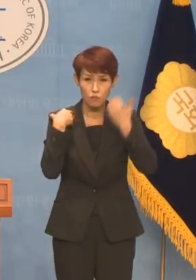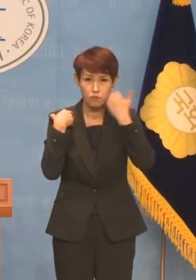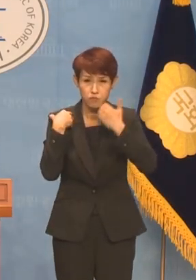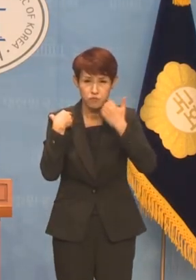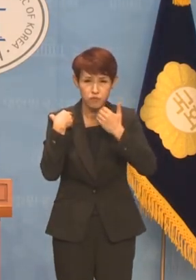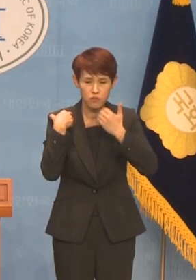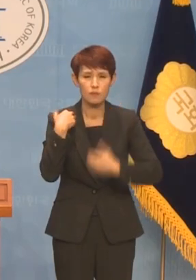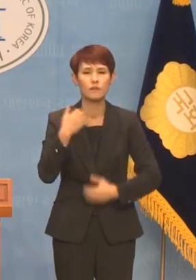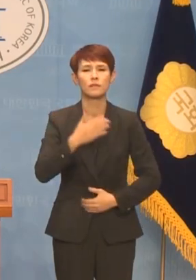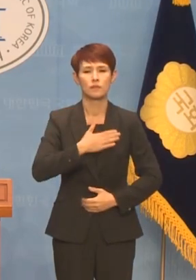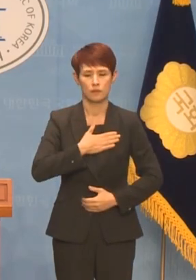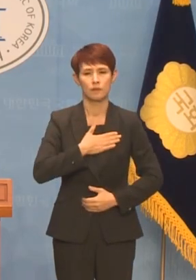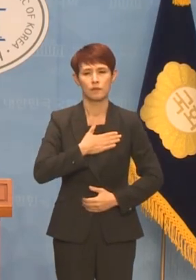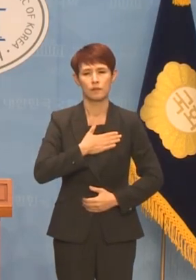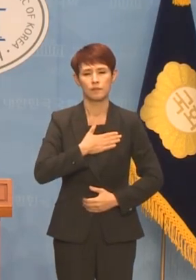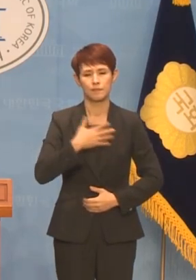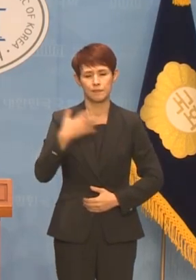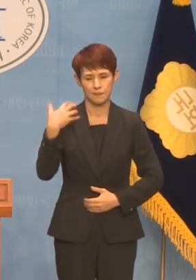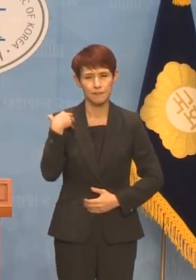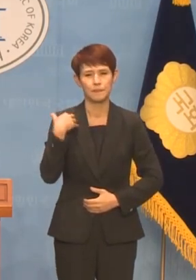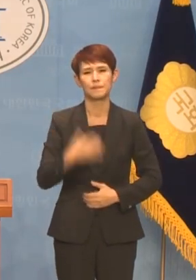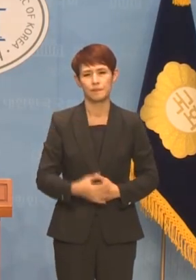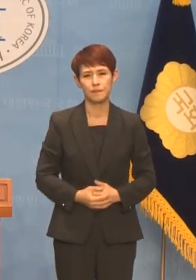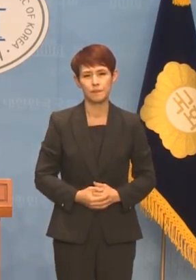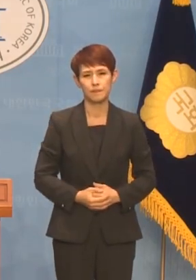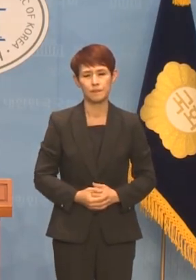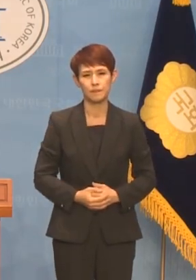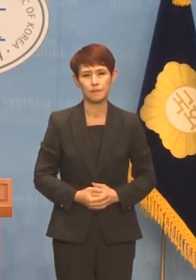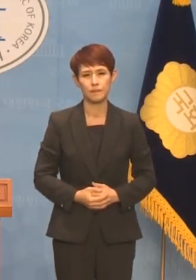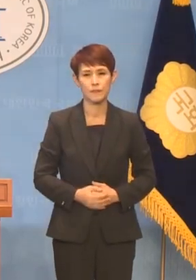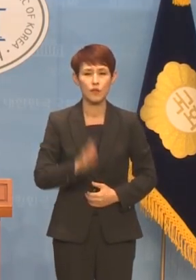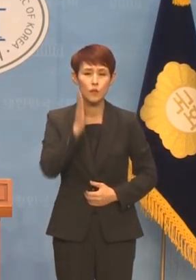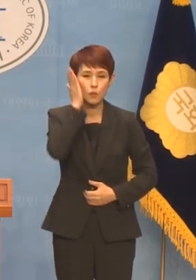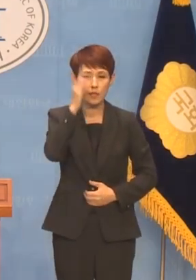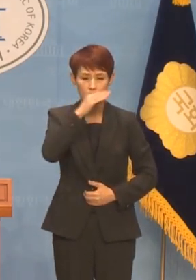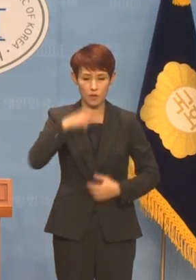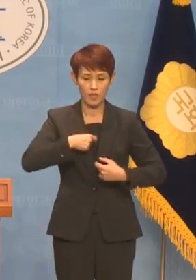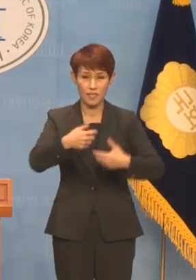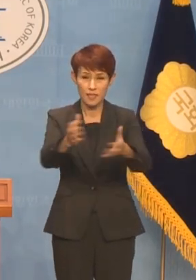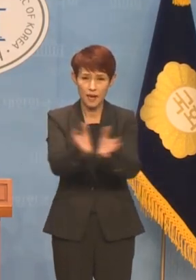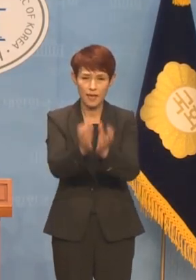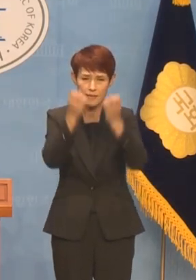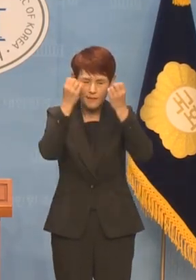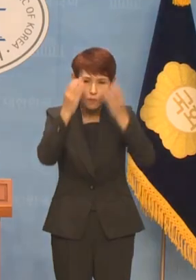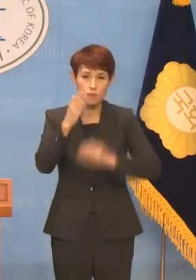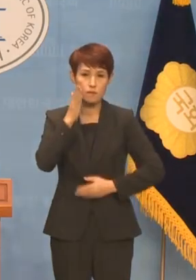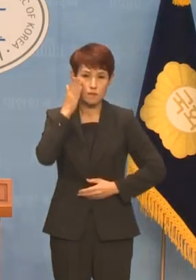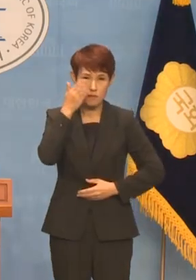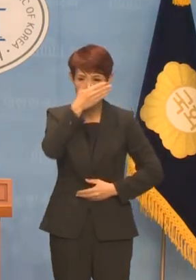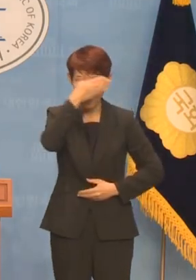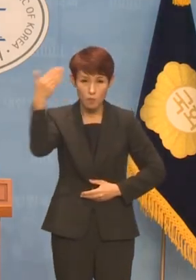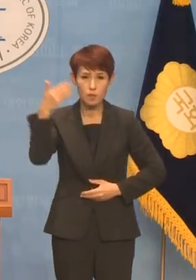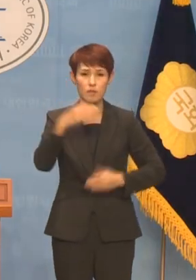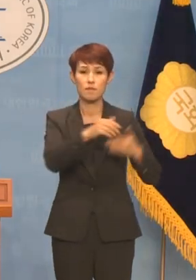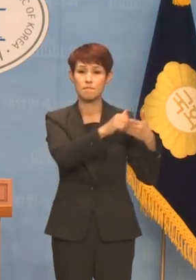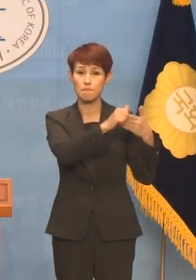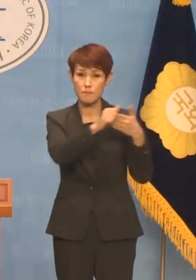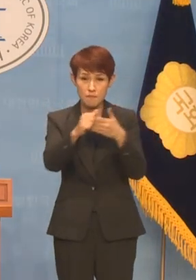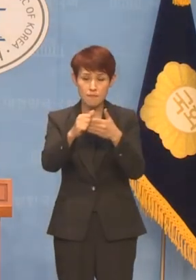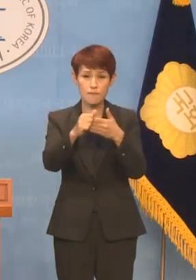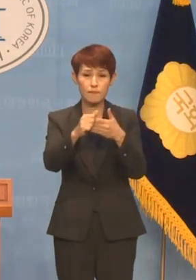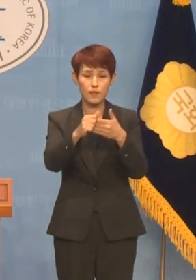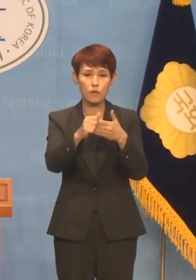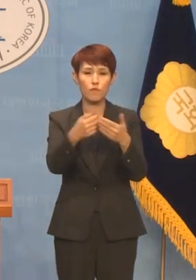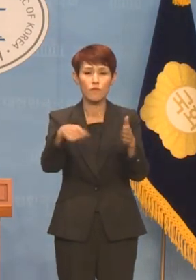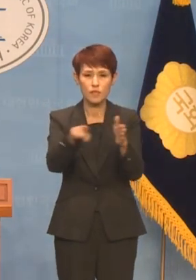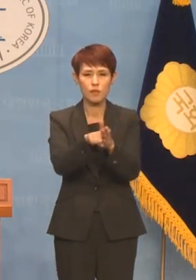부디 제가 떠안고 가도록 허락해 주시고 녹색정의당의 새롭고 젊은 리더들이 열어갈 미래정치를